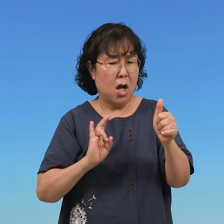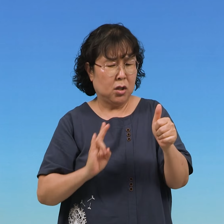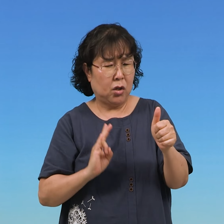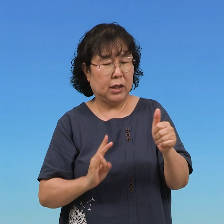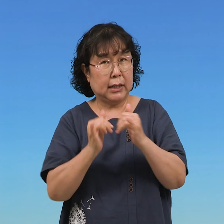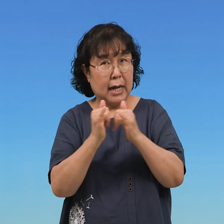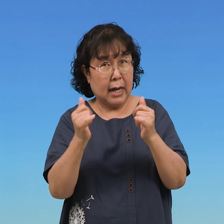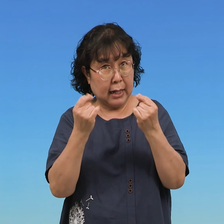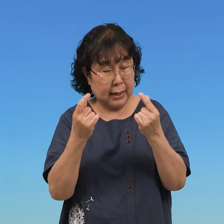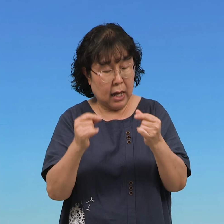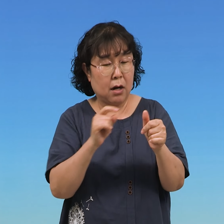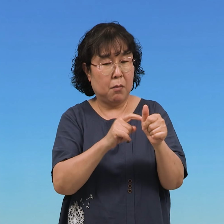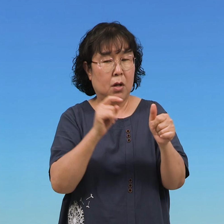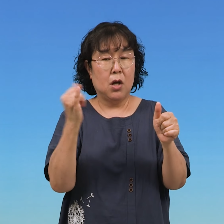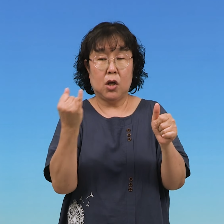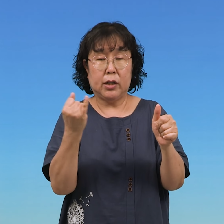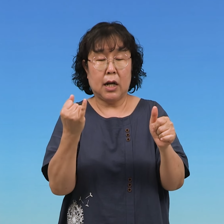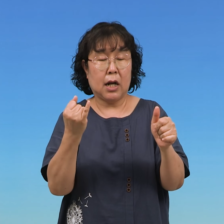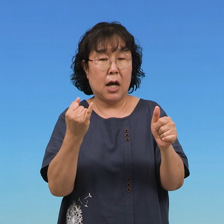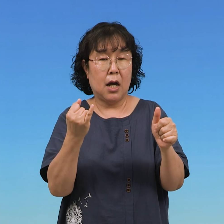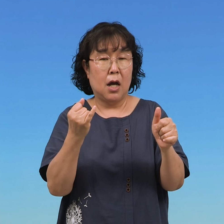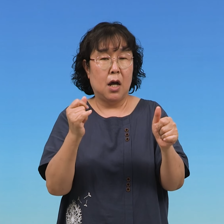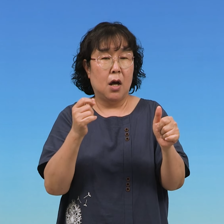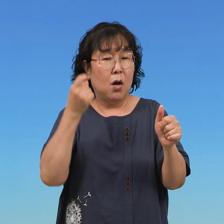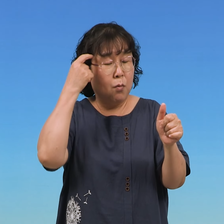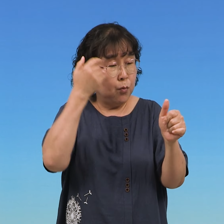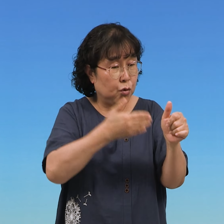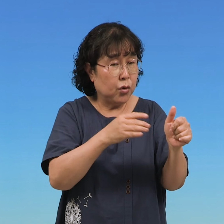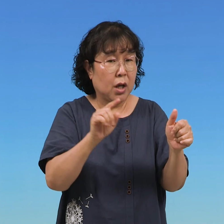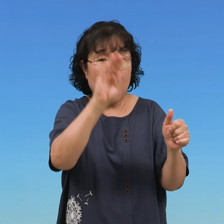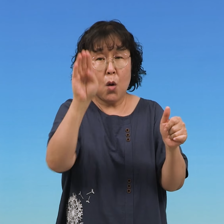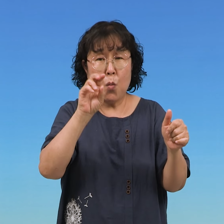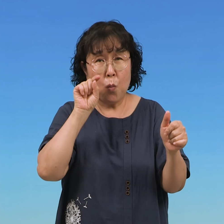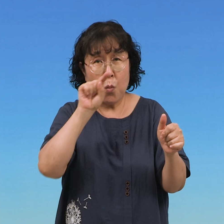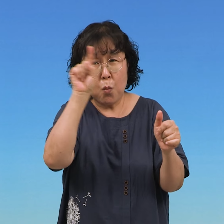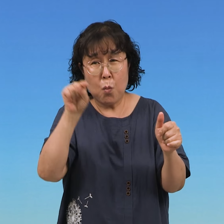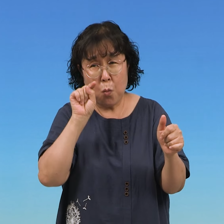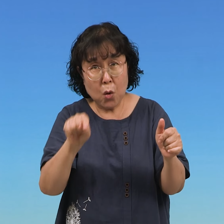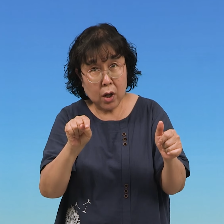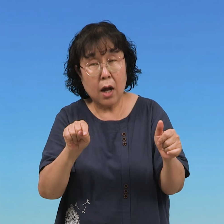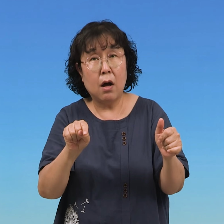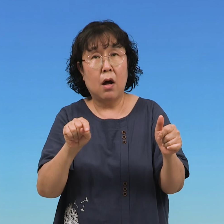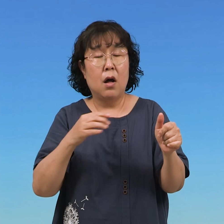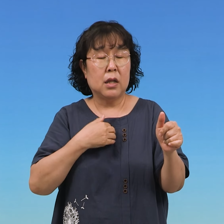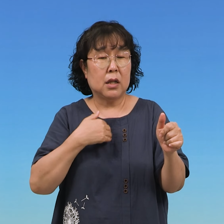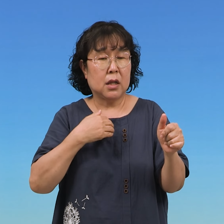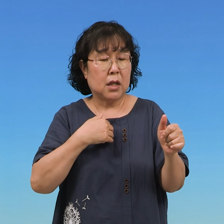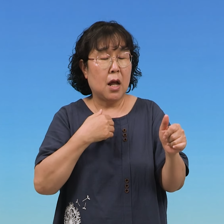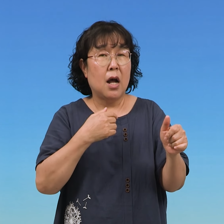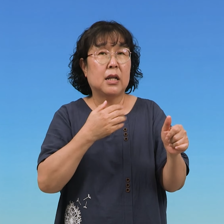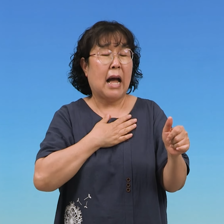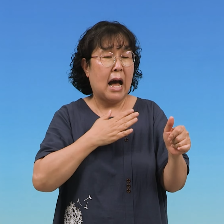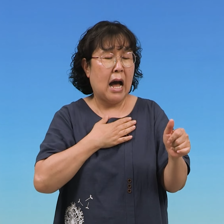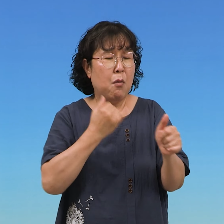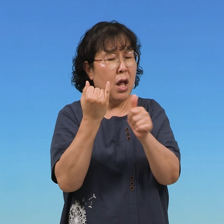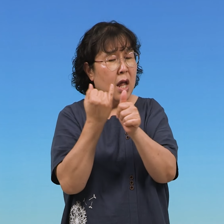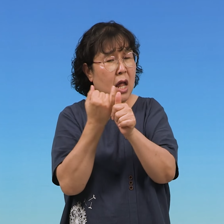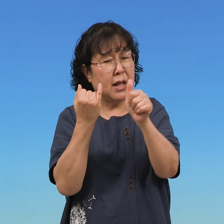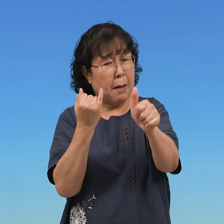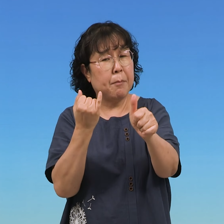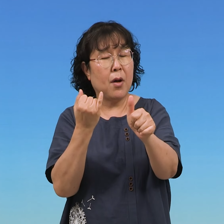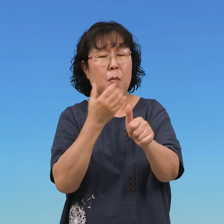선지자네? 그리고 뭘 상담했겠습니까? 근데 선생님 내 말 좀 들어보세요. 난 이렇게 남자 복이 없습니까?